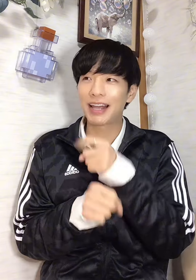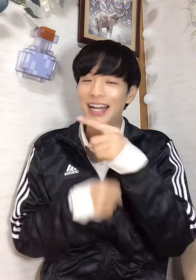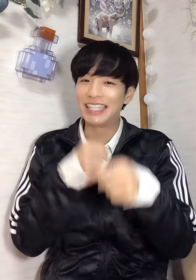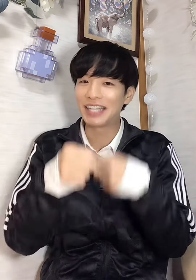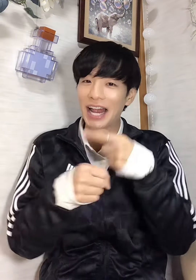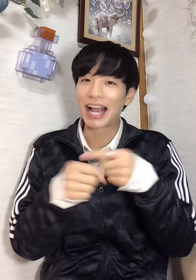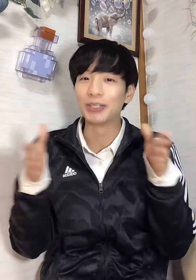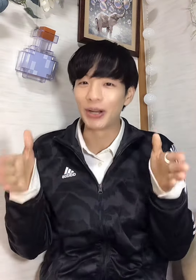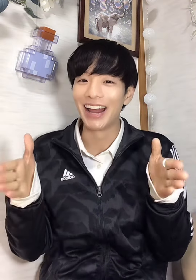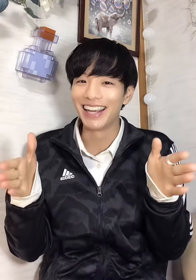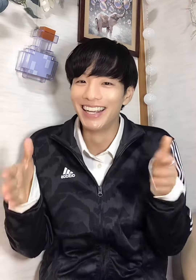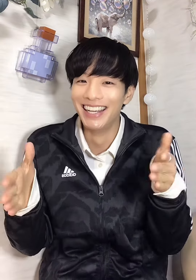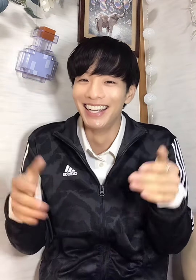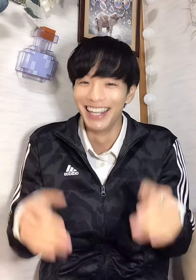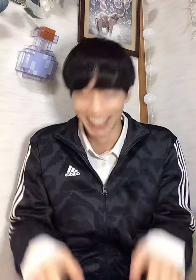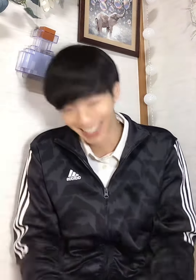ギュッてまとめたら1年間くらい